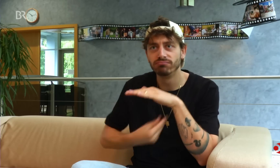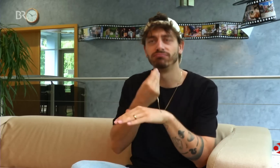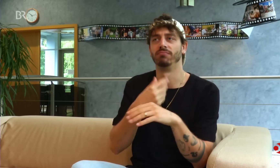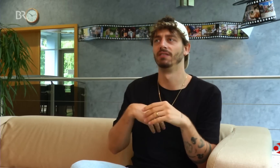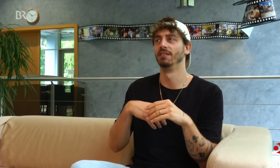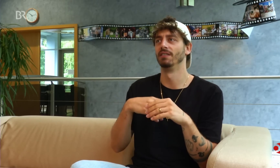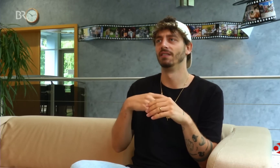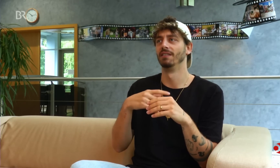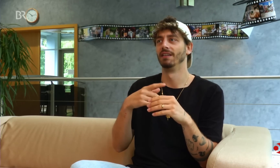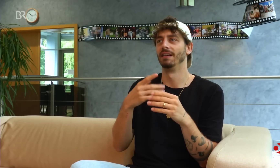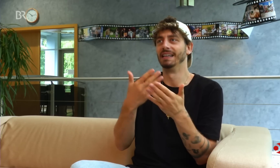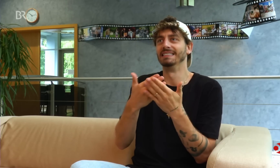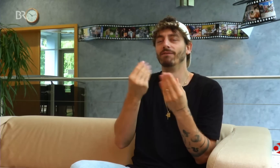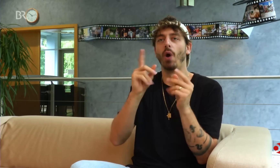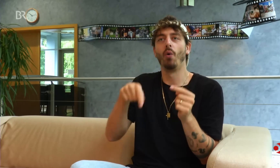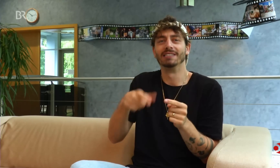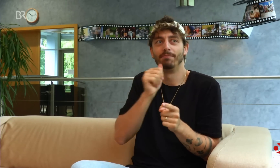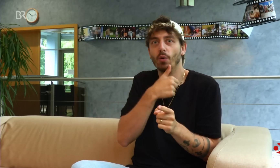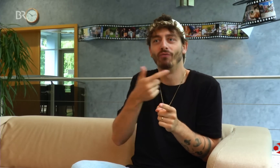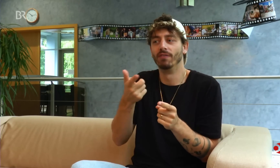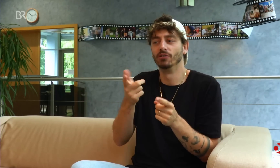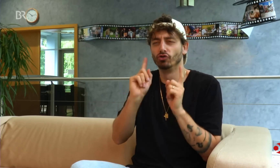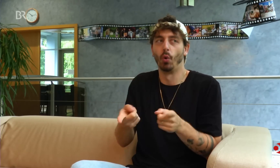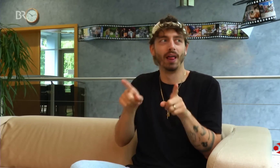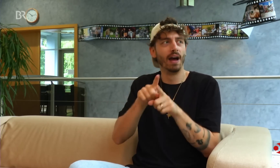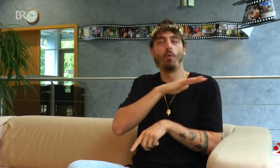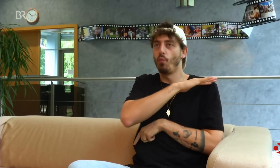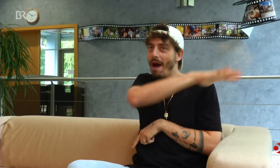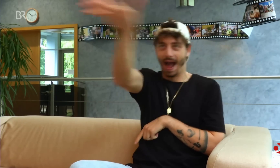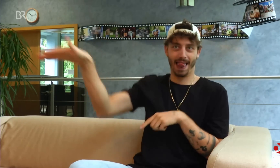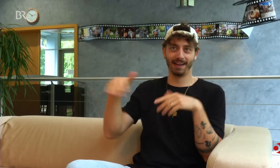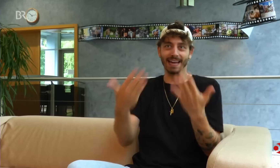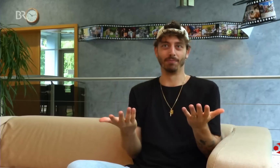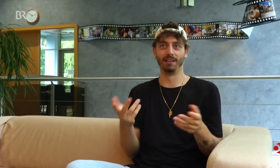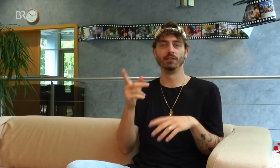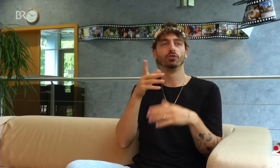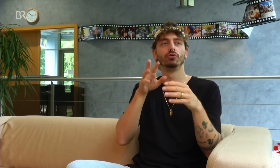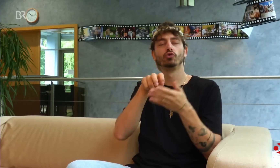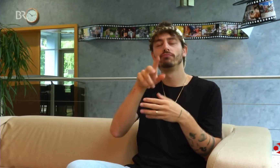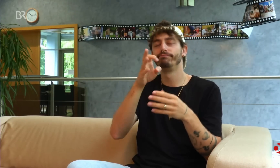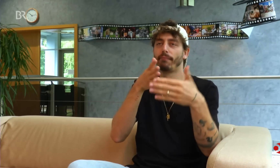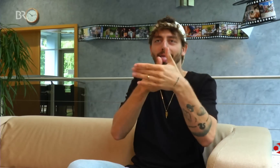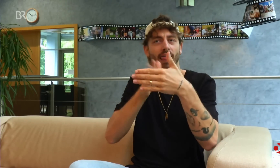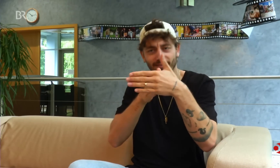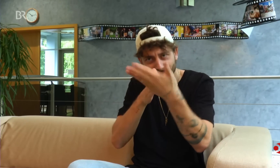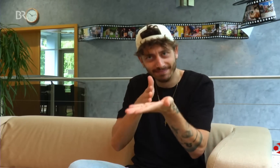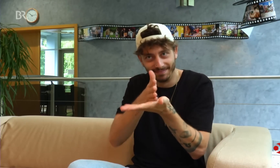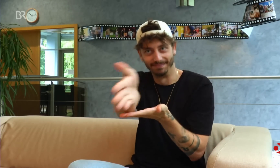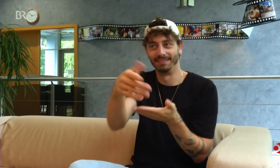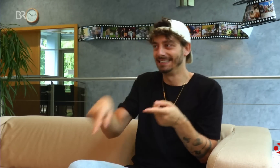versetzen. So sollte es im Berufsleben überall sein. Frei von Barrieren. Da sehen die Hörenden, dass es gar nicht